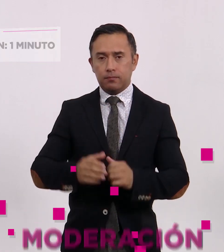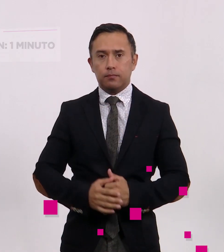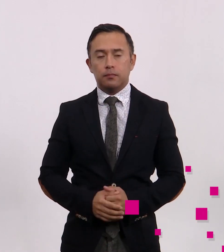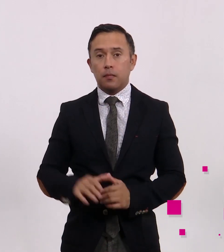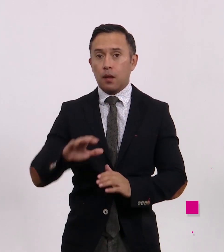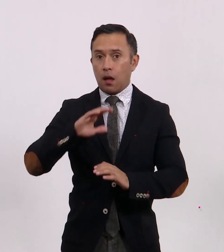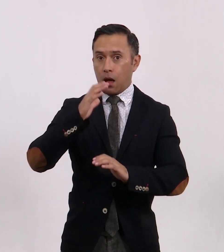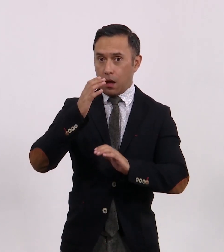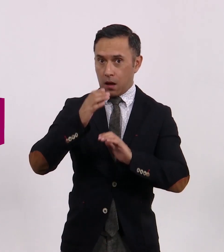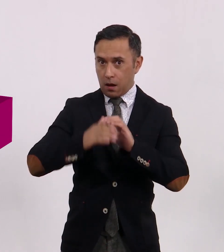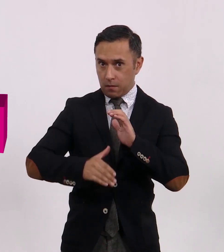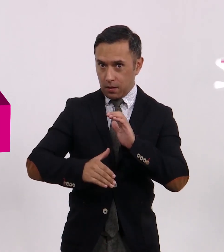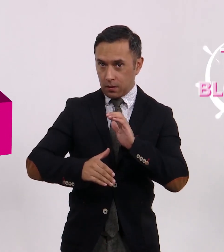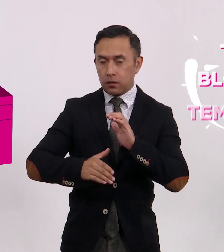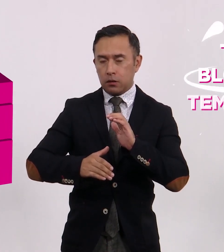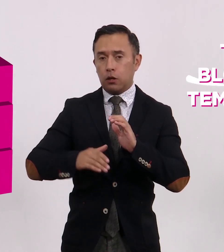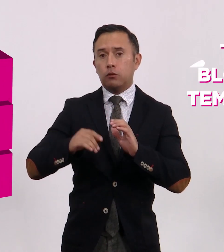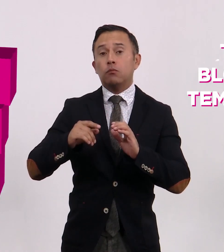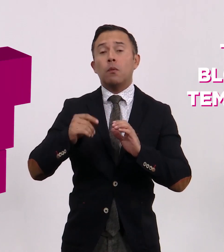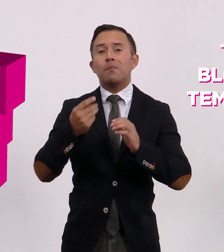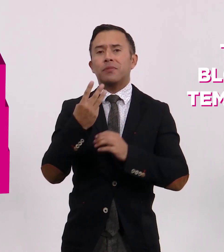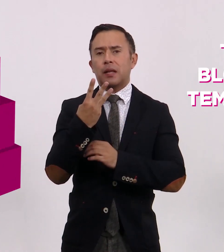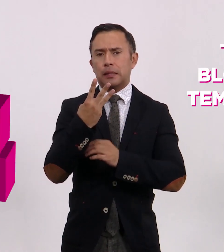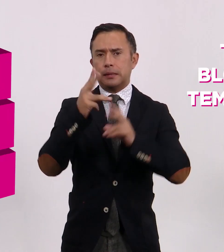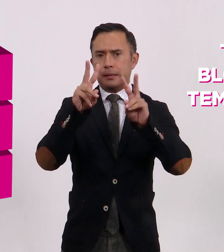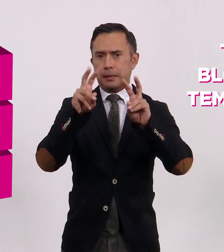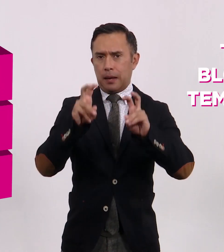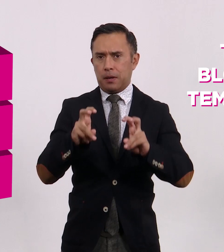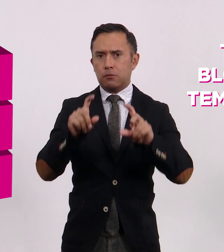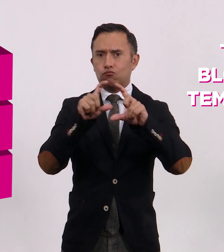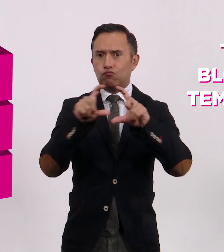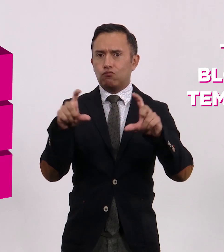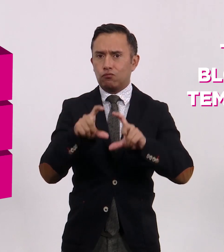después se desarrollará la discusión en tres bloques temáticos